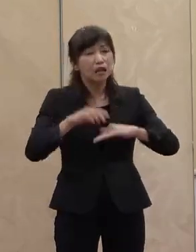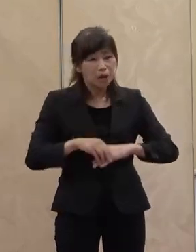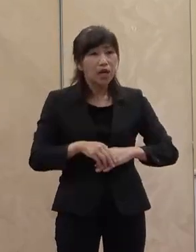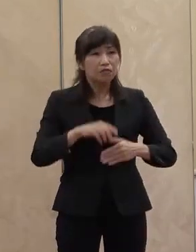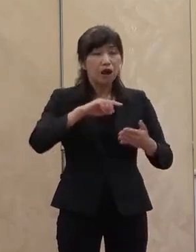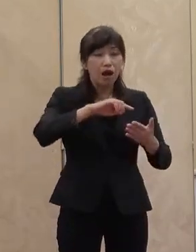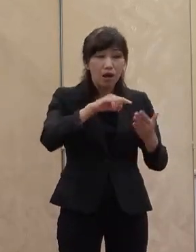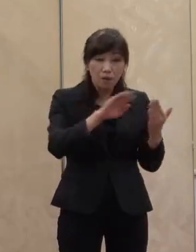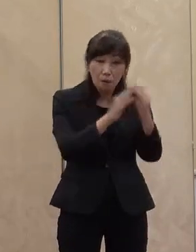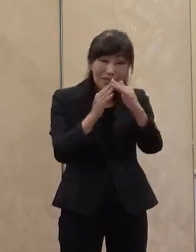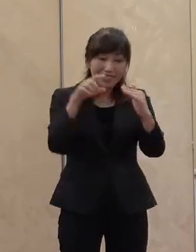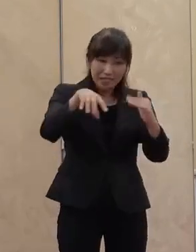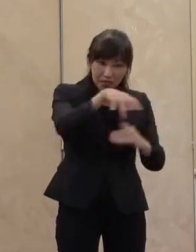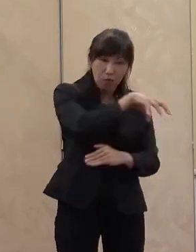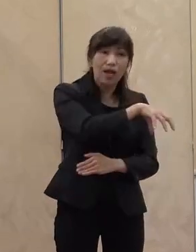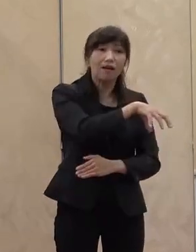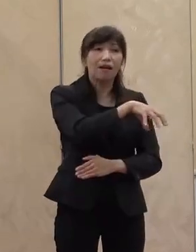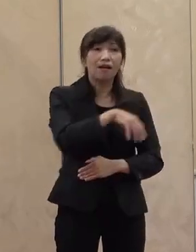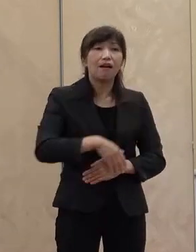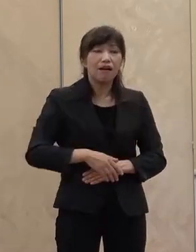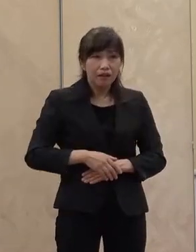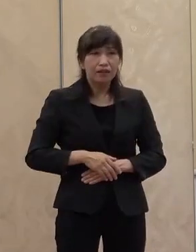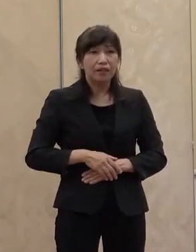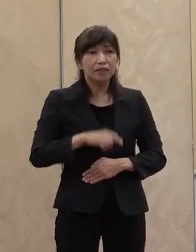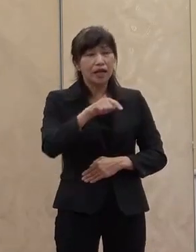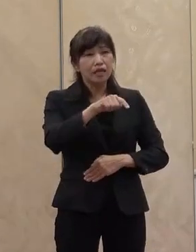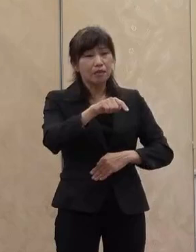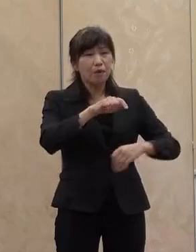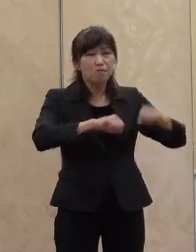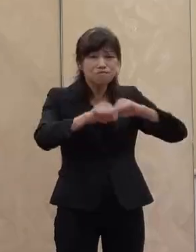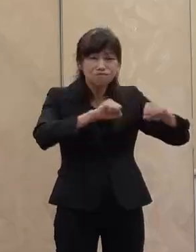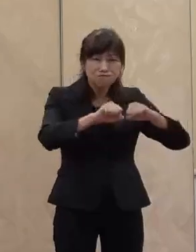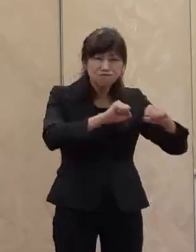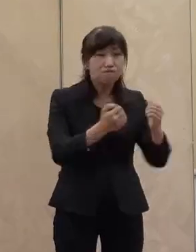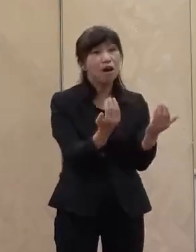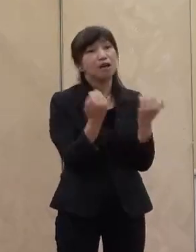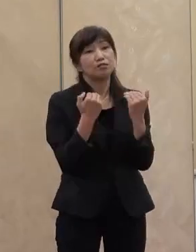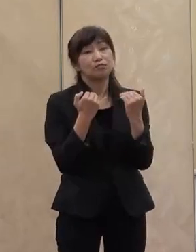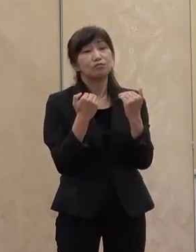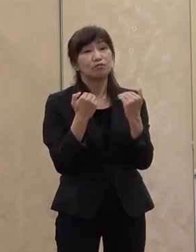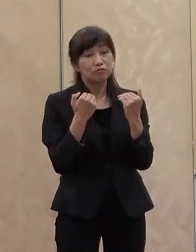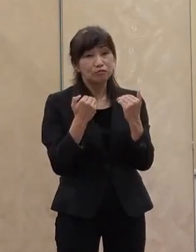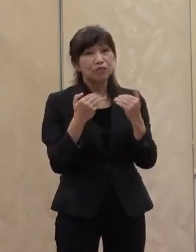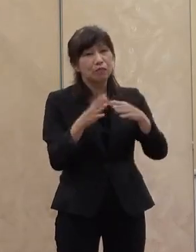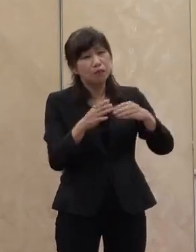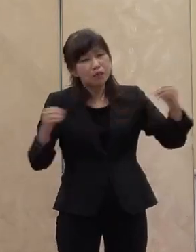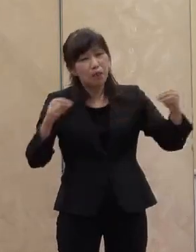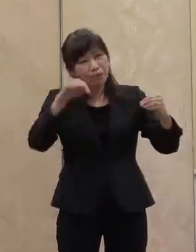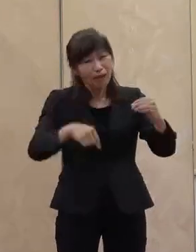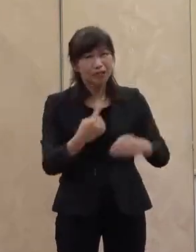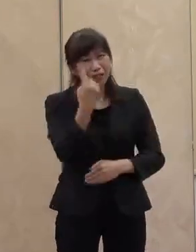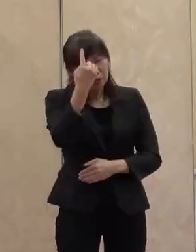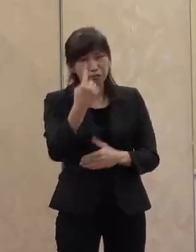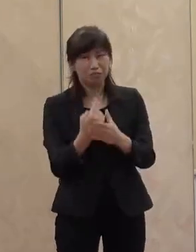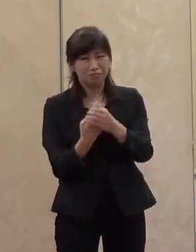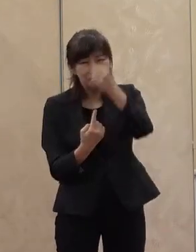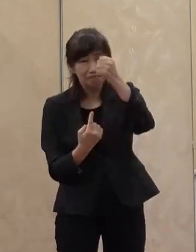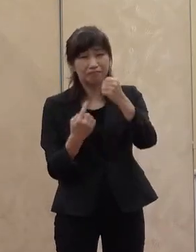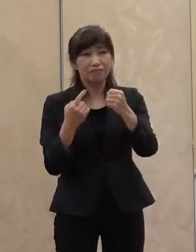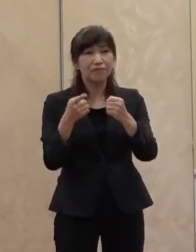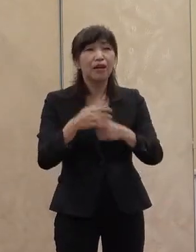打たなくて全国一律の制度にしちゃってるから、かなり公職的になってる、だから世界から見た時の何ていうのか